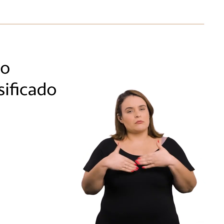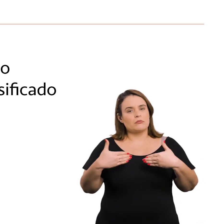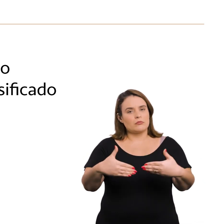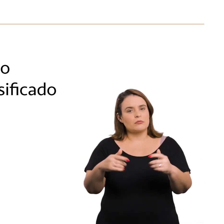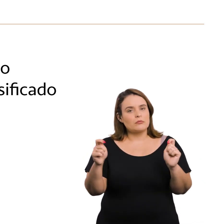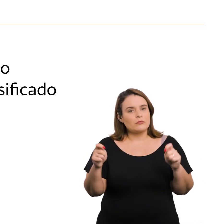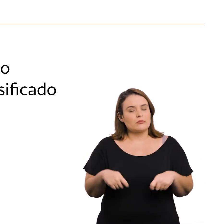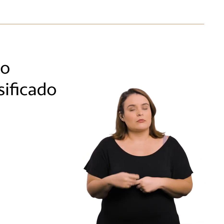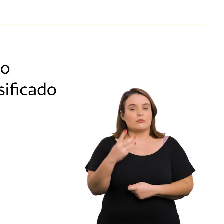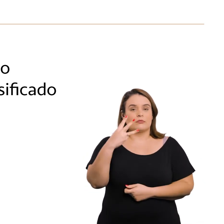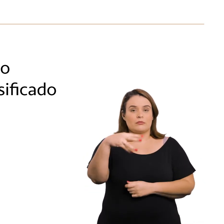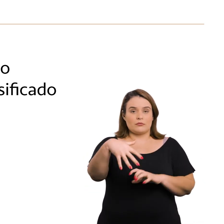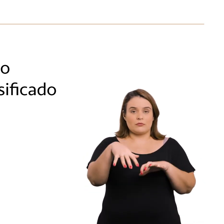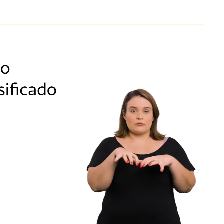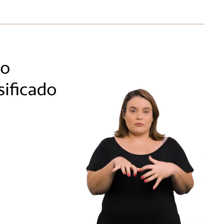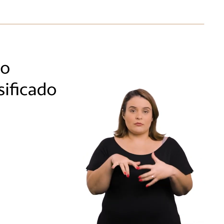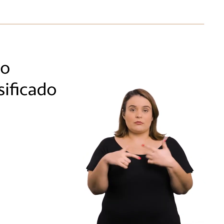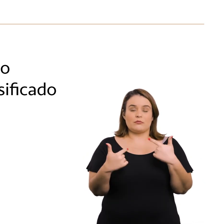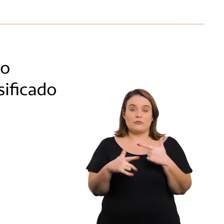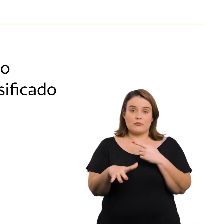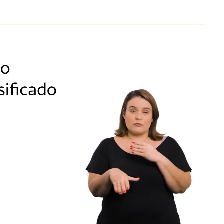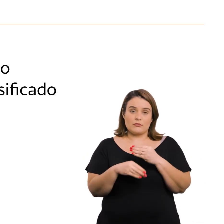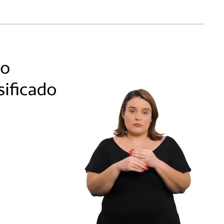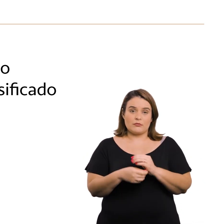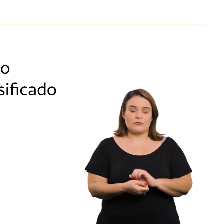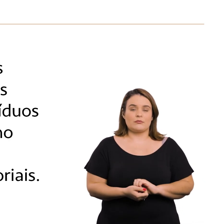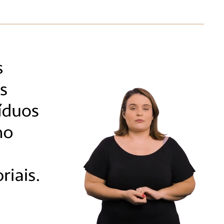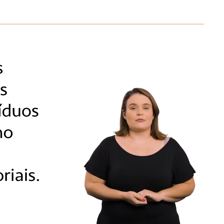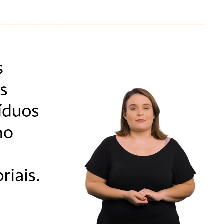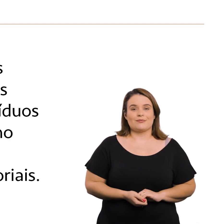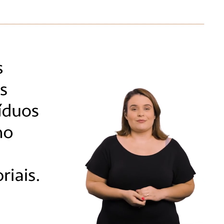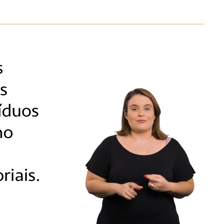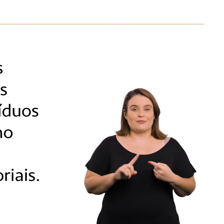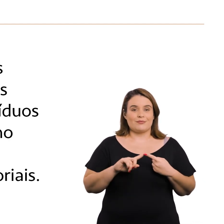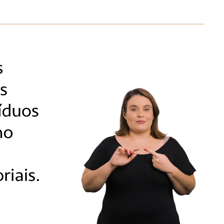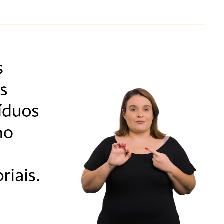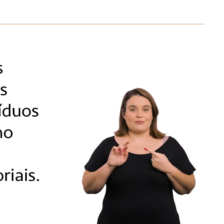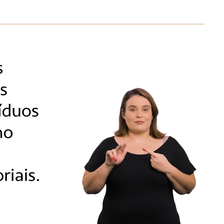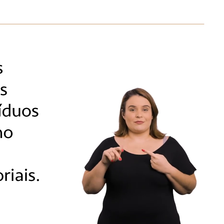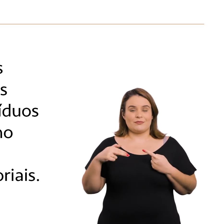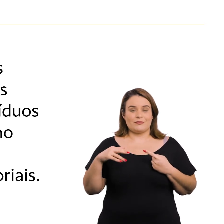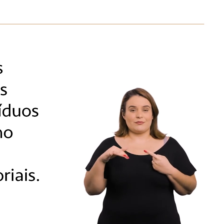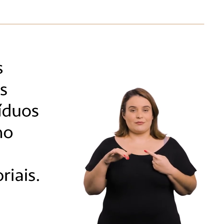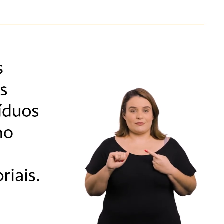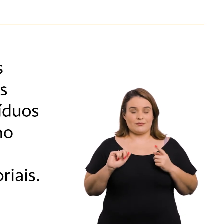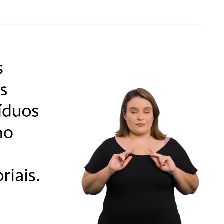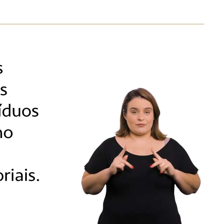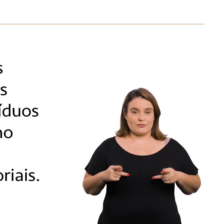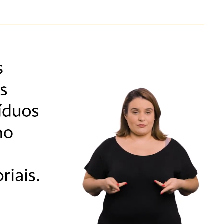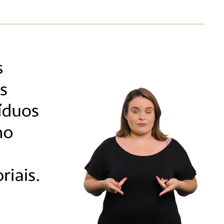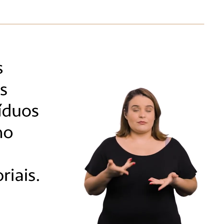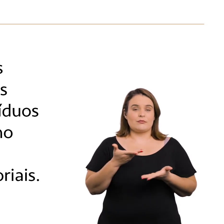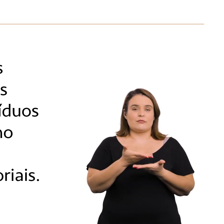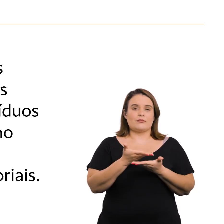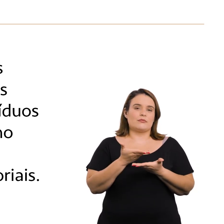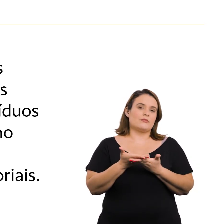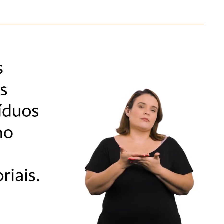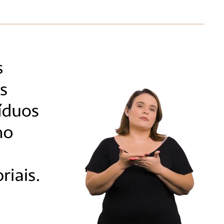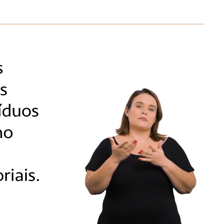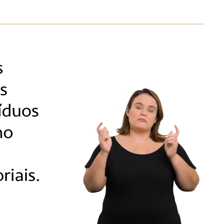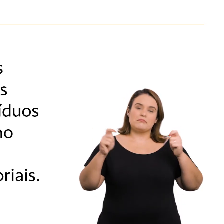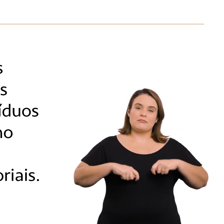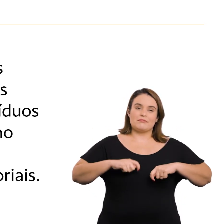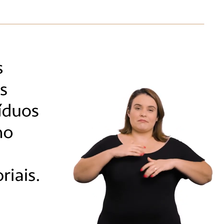ser classificado em 3 áreas de atuação complementares. Ergonomia física. Estuda as características